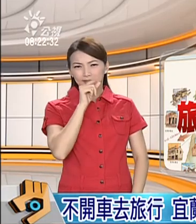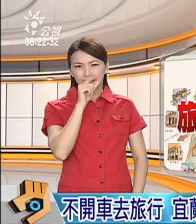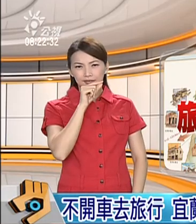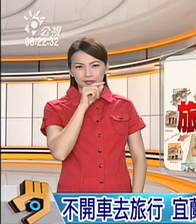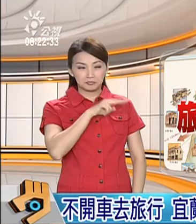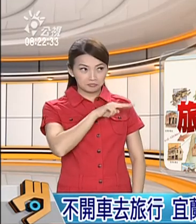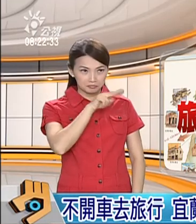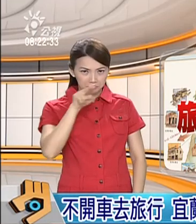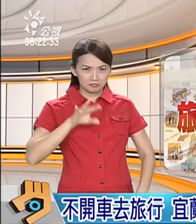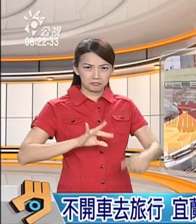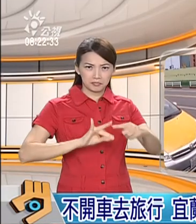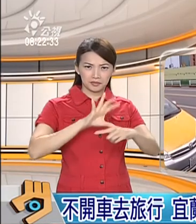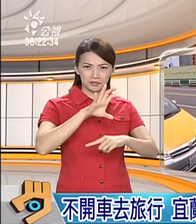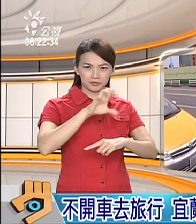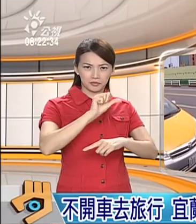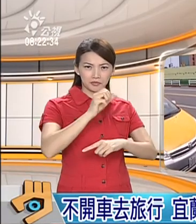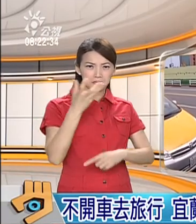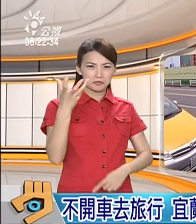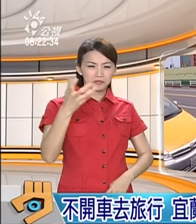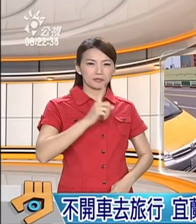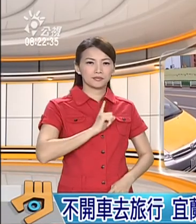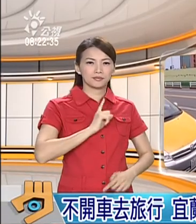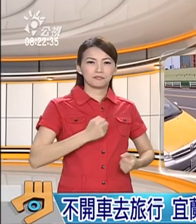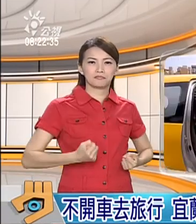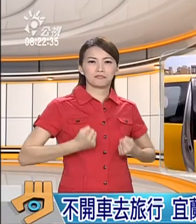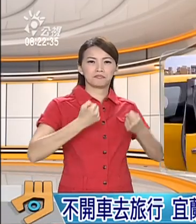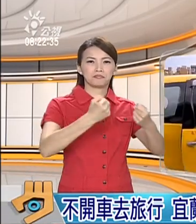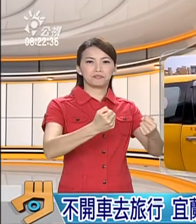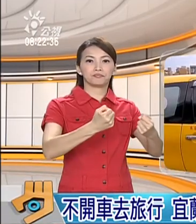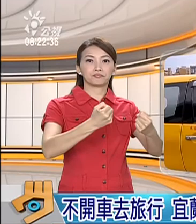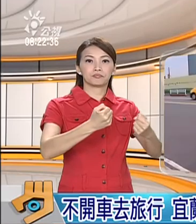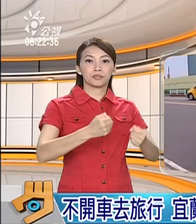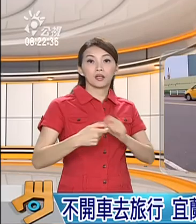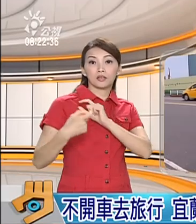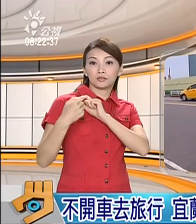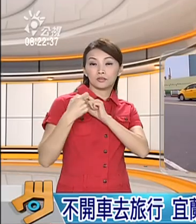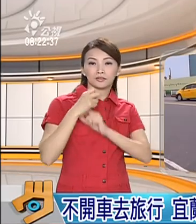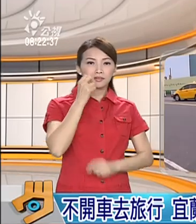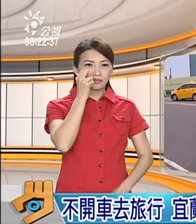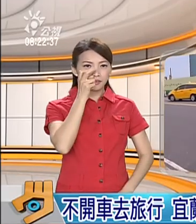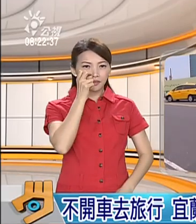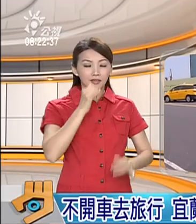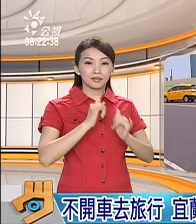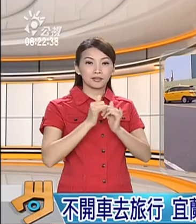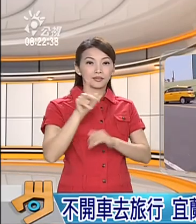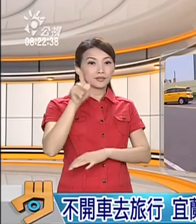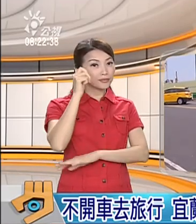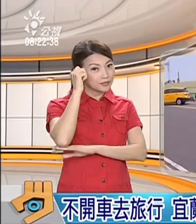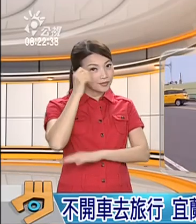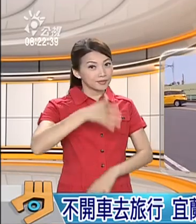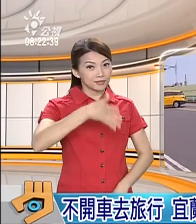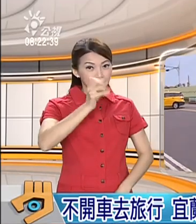车，而且塞在高速公路上的有95%都是小客